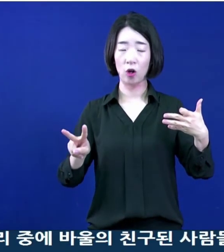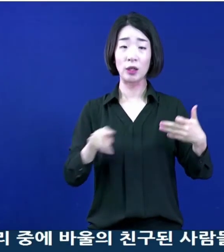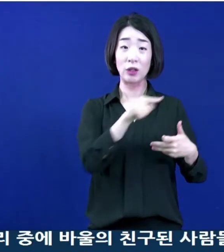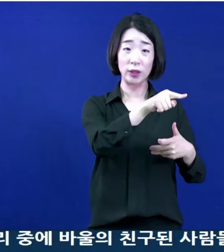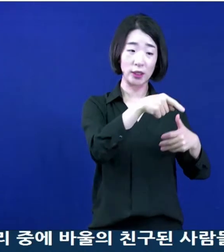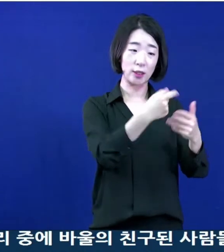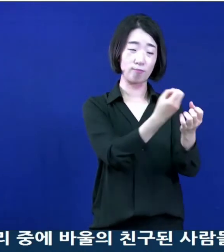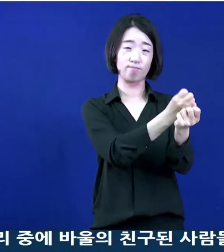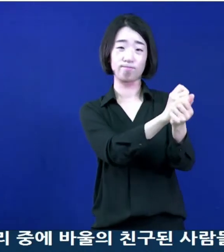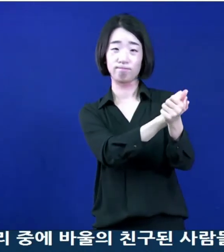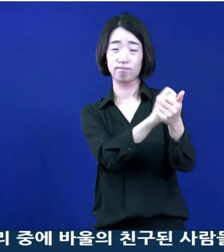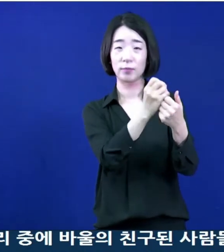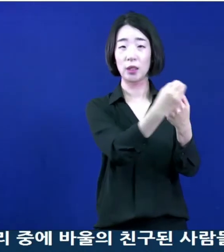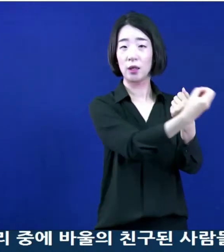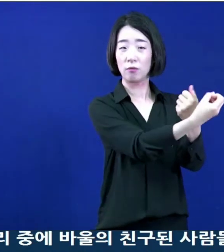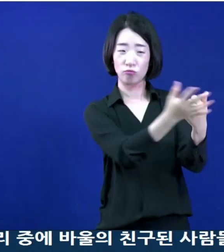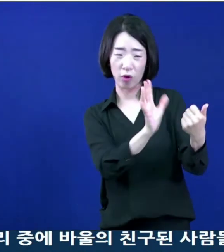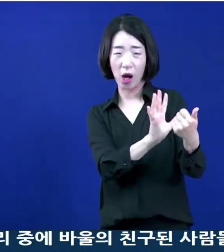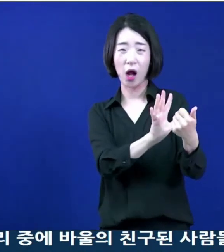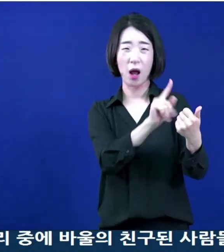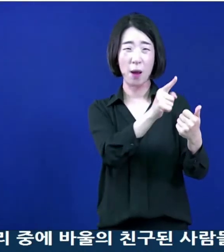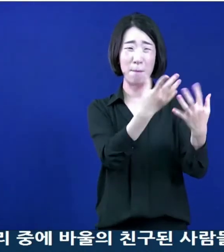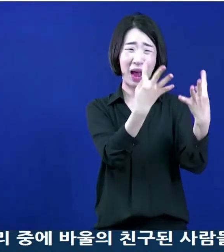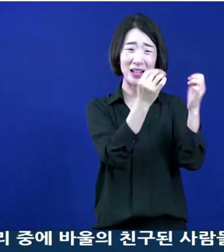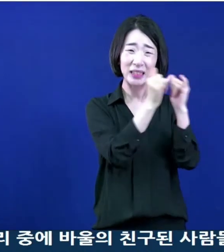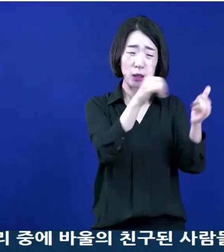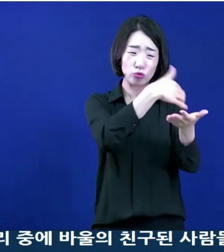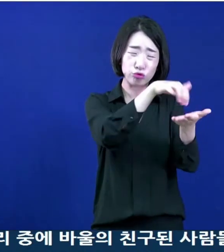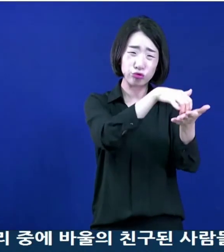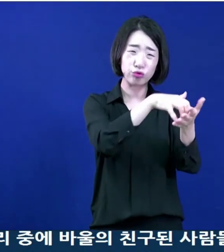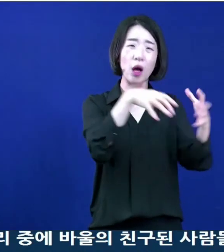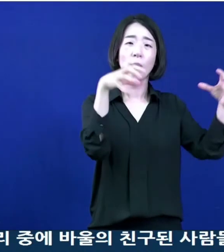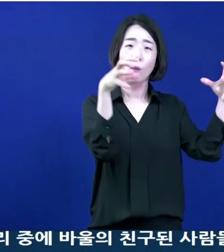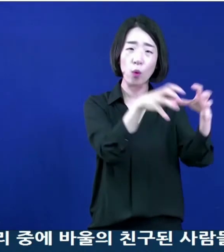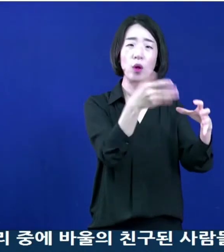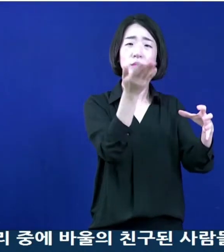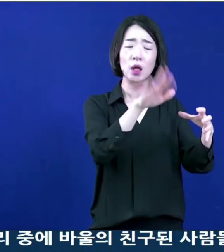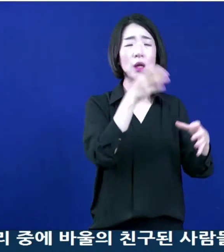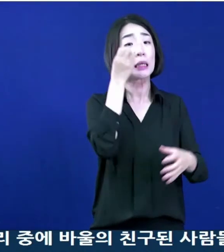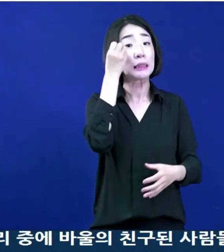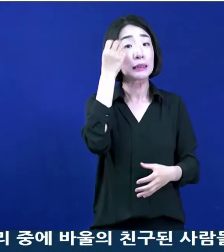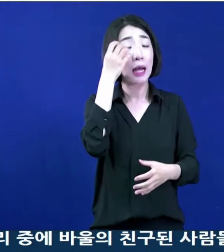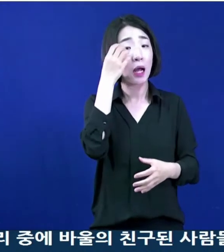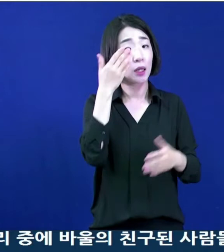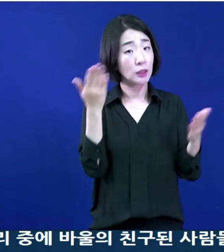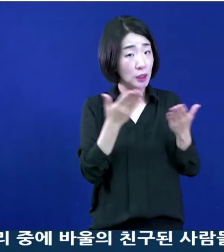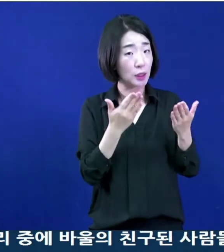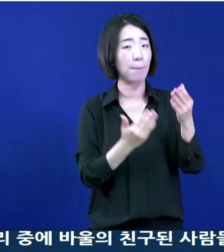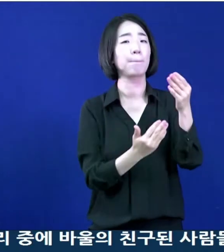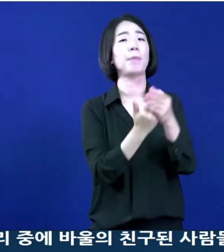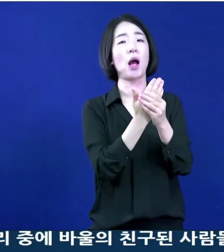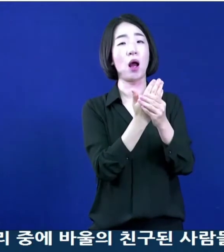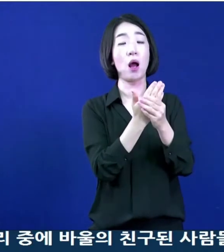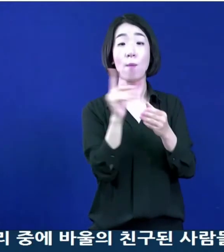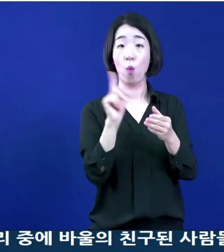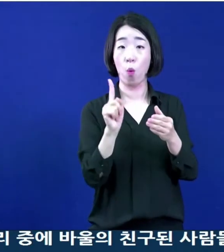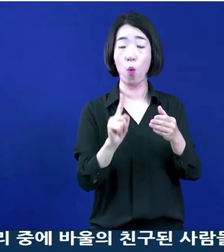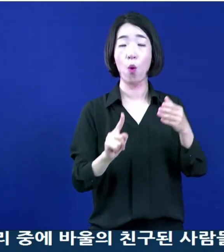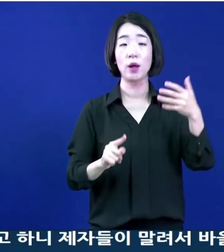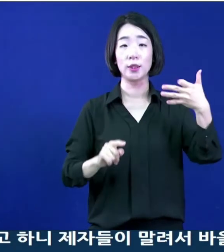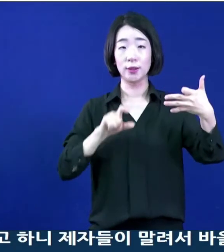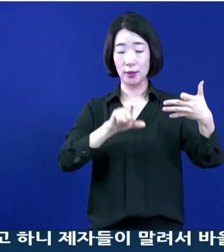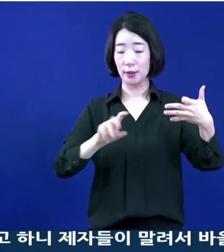모였는데 이상한 일이 벌어집니다. 어떻게 보면 이상한 일이 아니라 당연한 일이죠. 32절